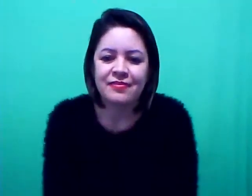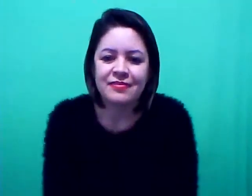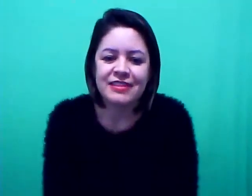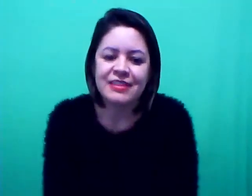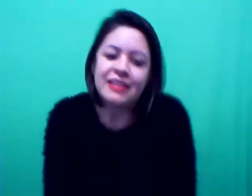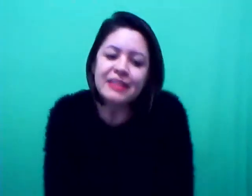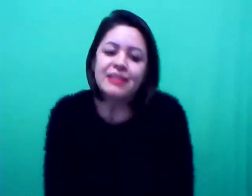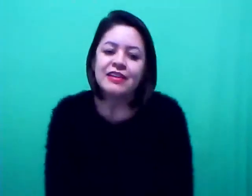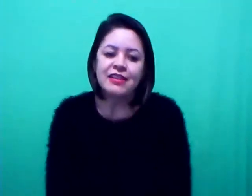Certo?